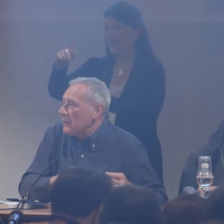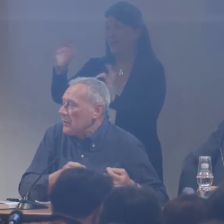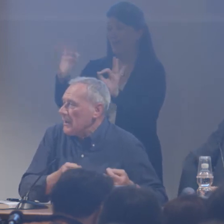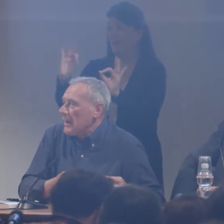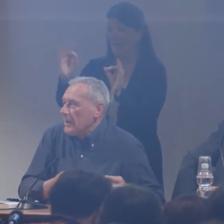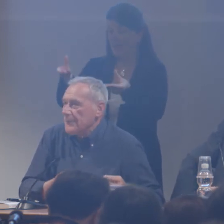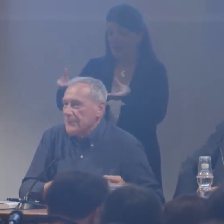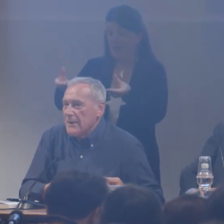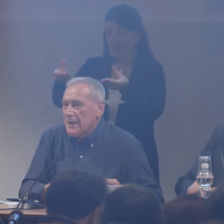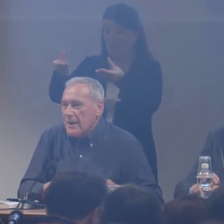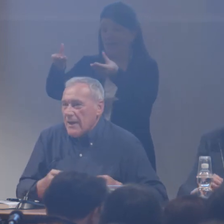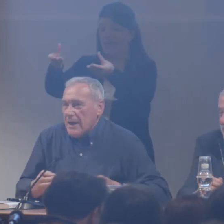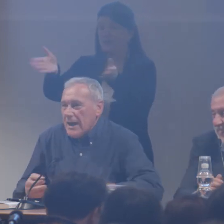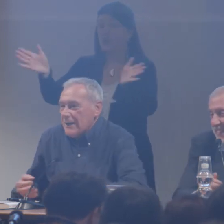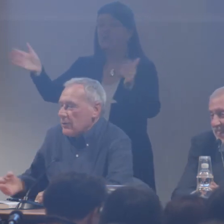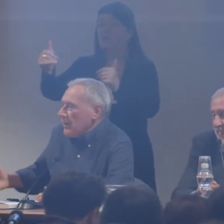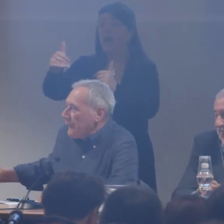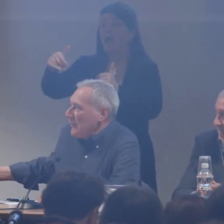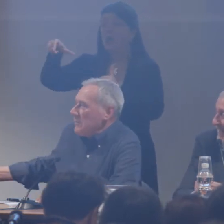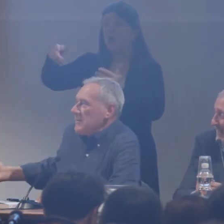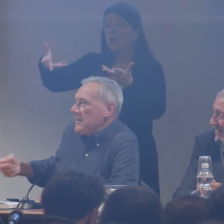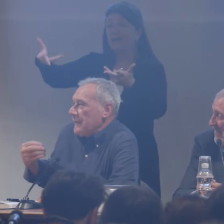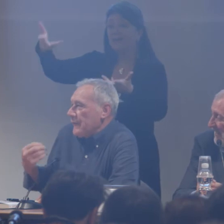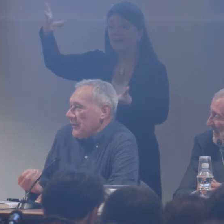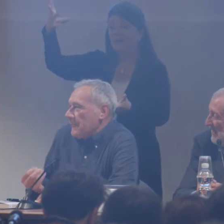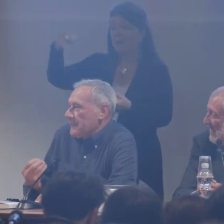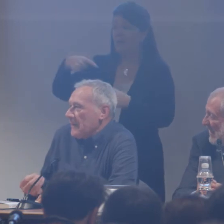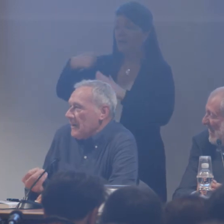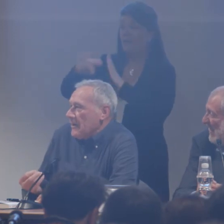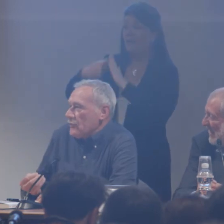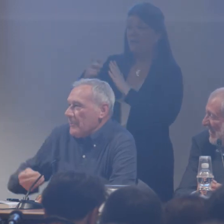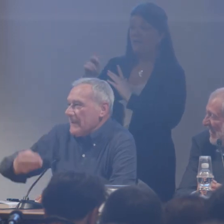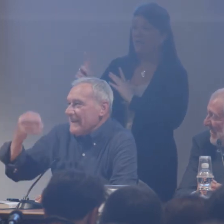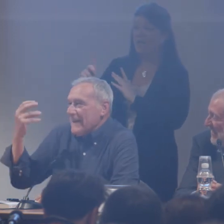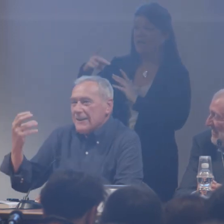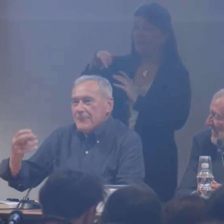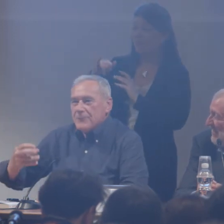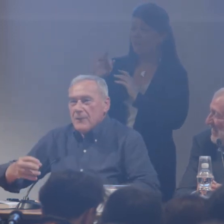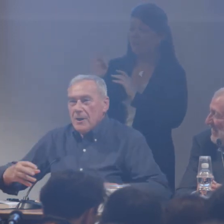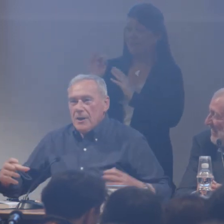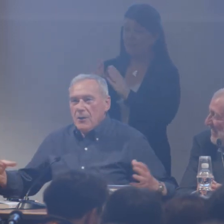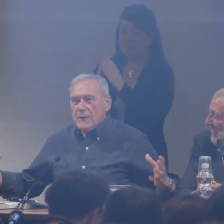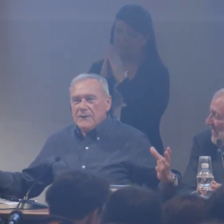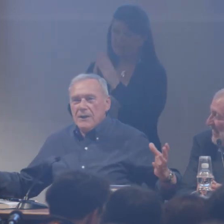Corazzieri del Quirinale. Altro che film di Pif, cioè pensate,